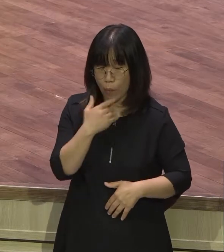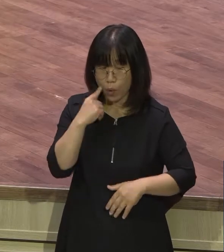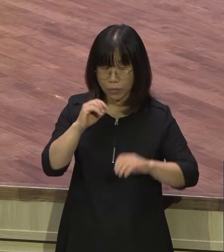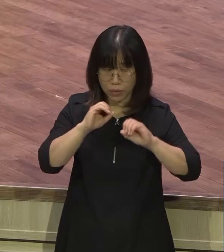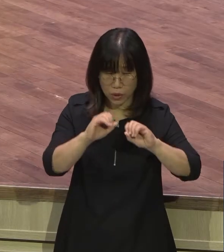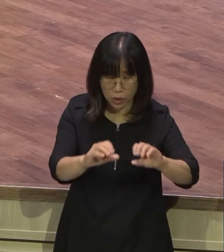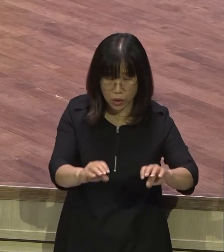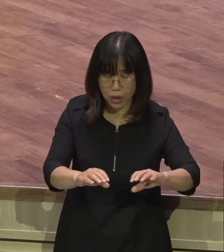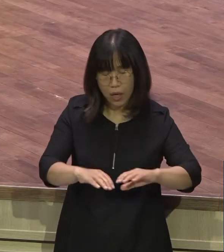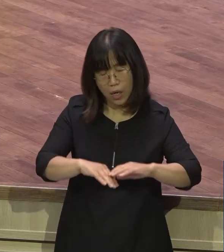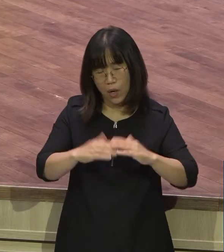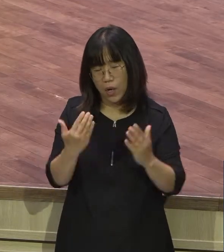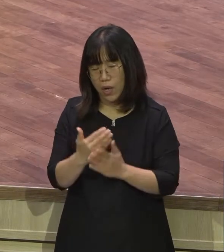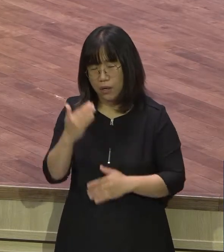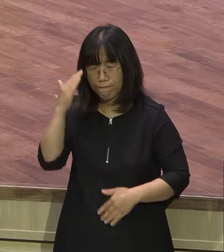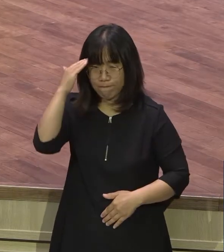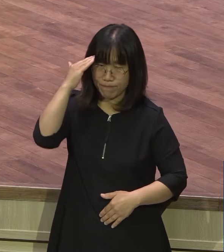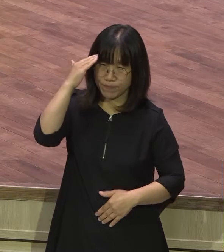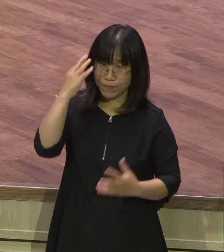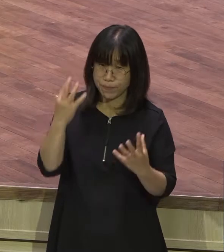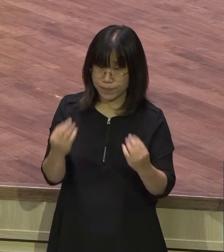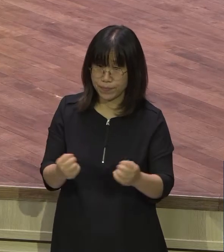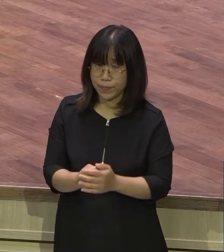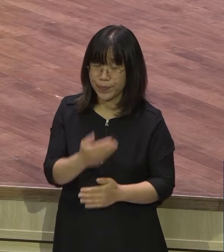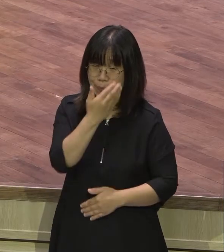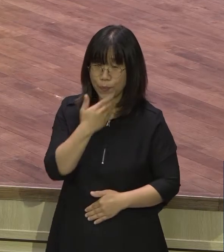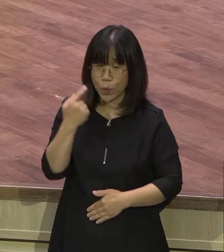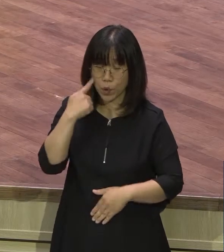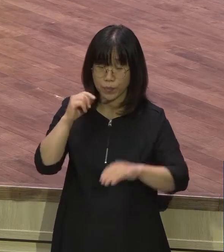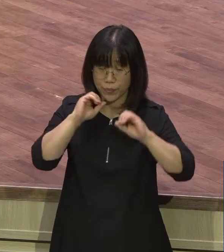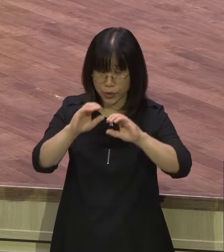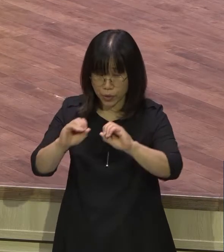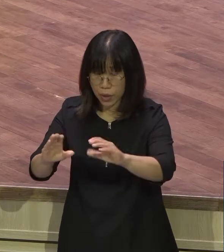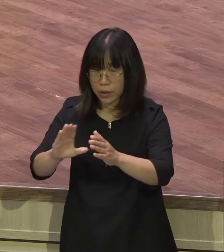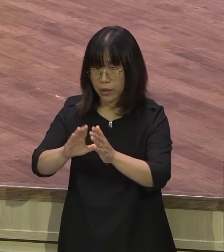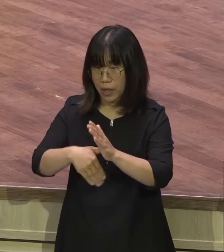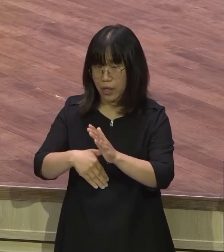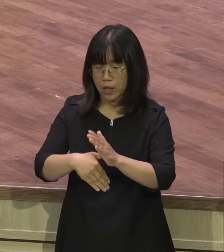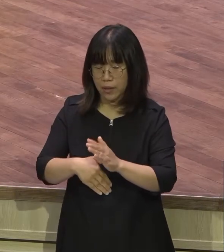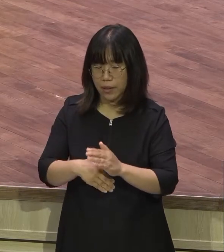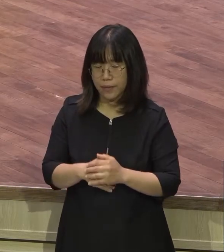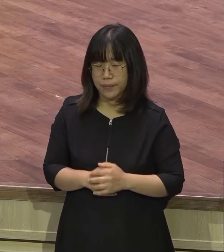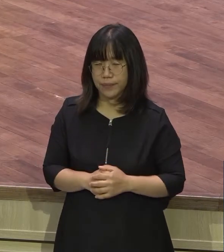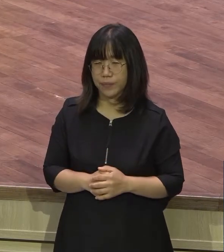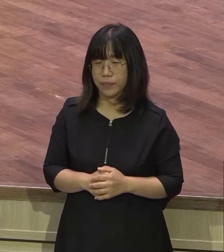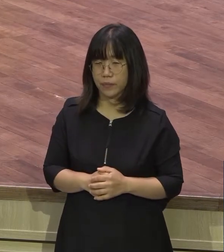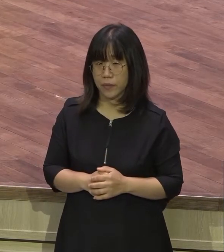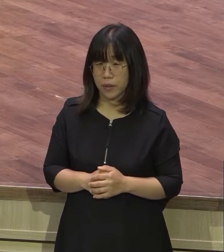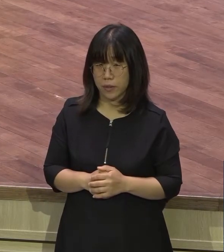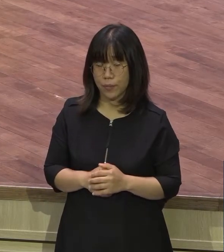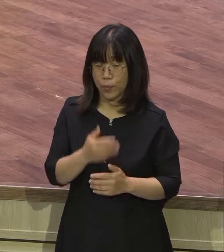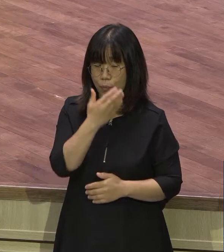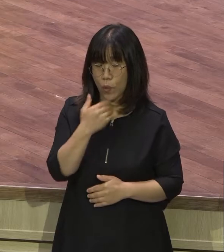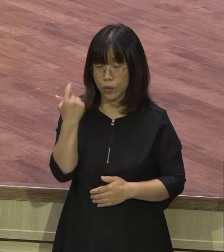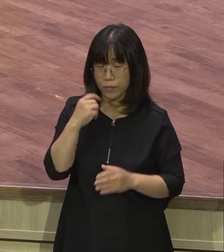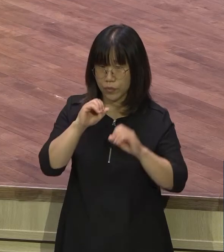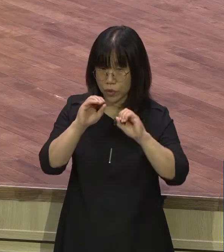다 지금 다 박힌단 말이에요 복음을 증거하는 일에 우리가 복음을 증거하기 위해서 우리가 모였고